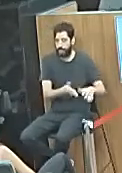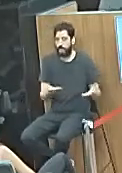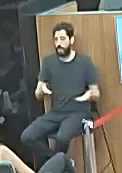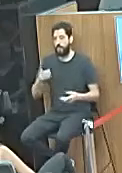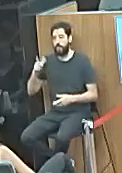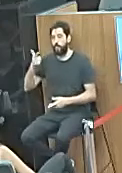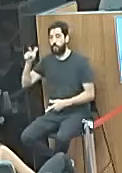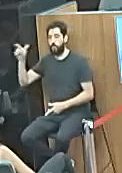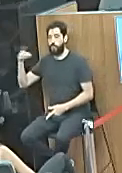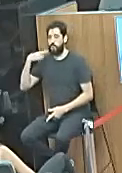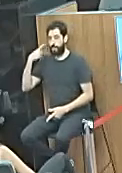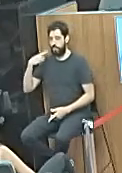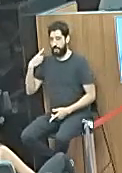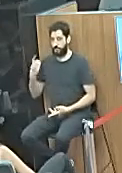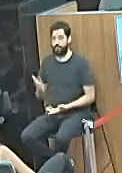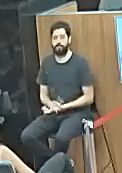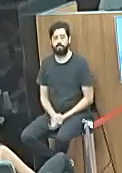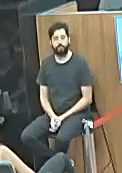deputados